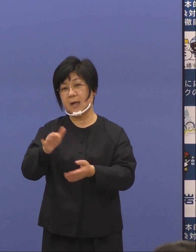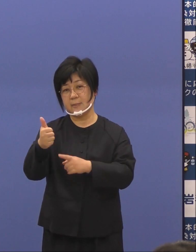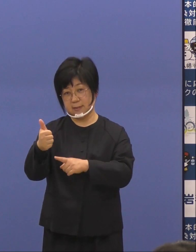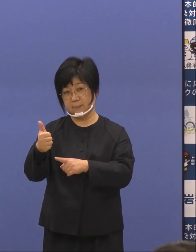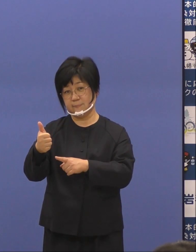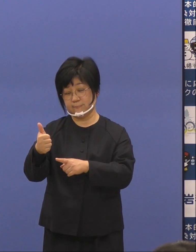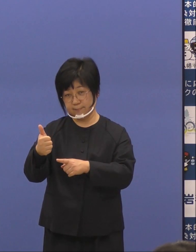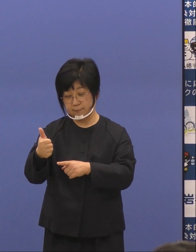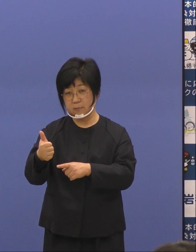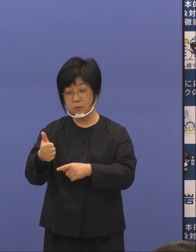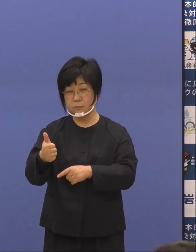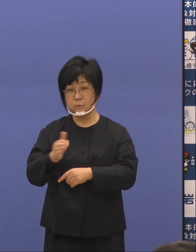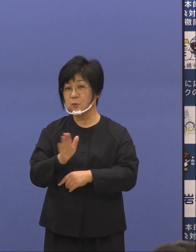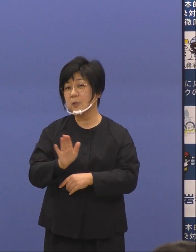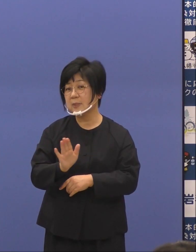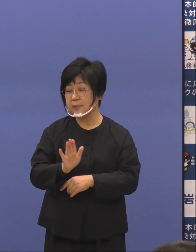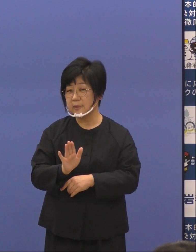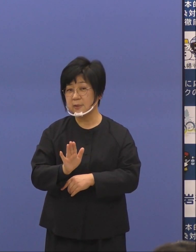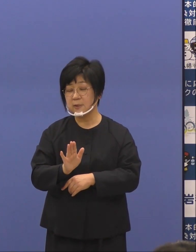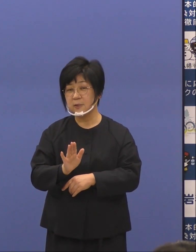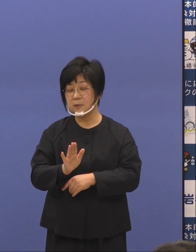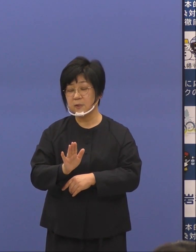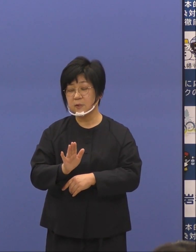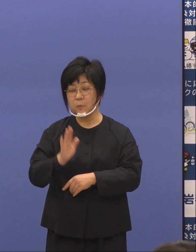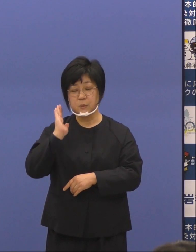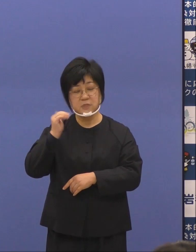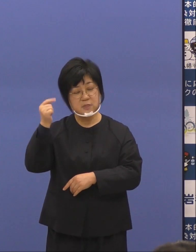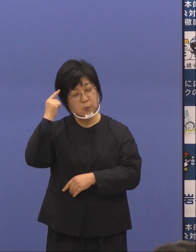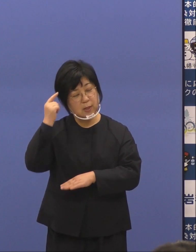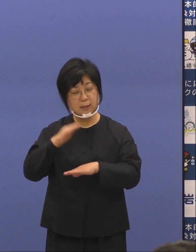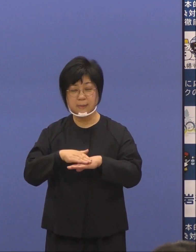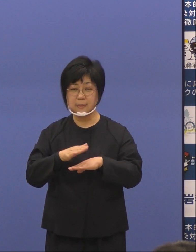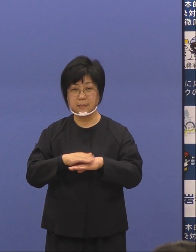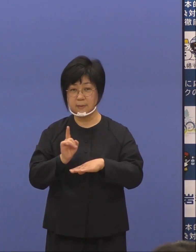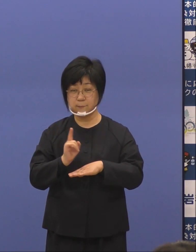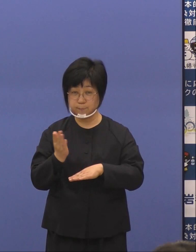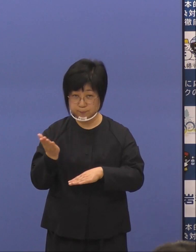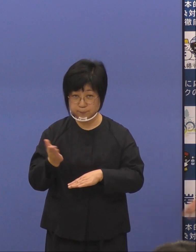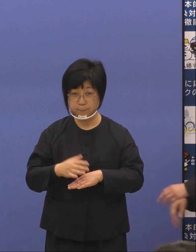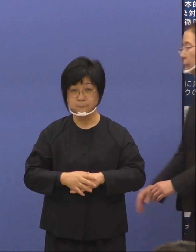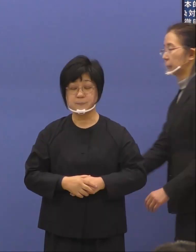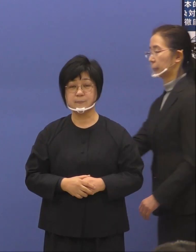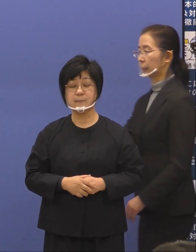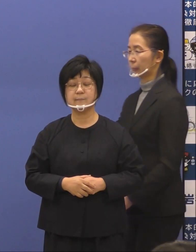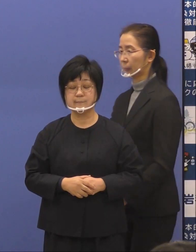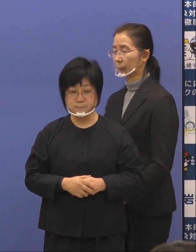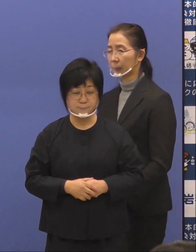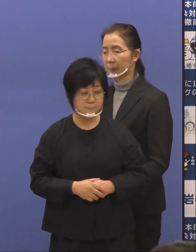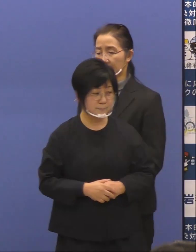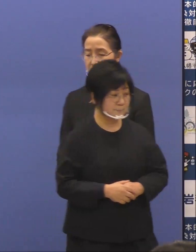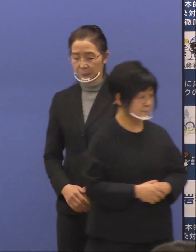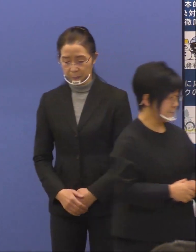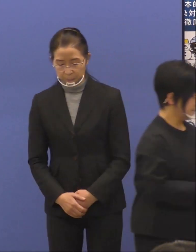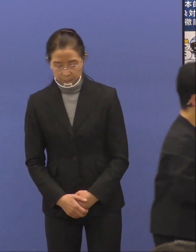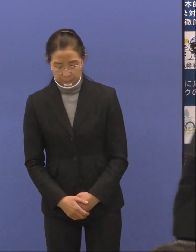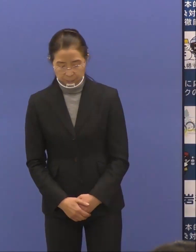たりですね、この知事こうどのようにこう思ったのか、そのあたりお願いします。 報道によると、